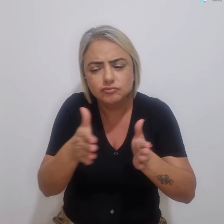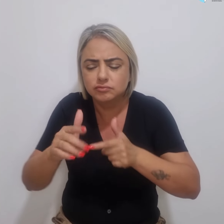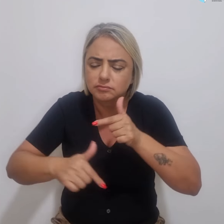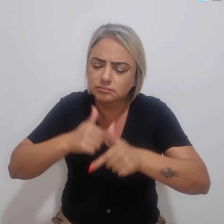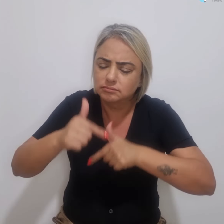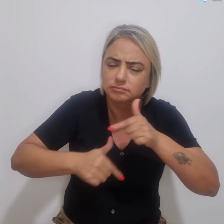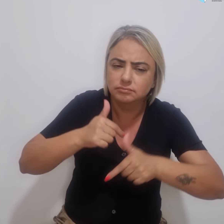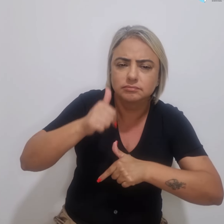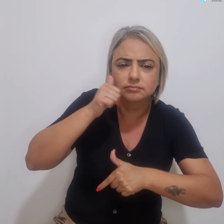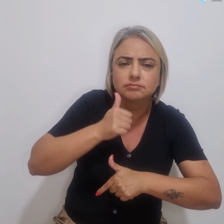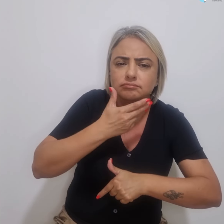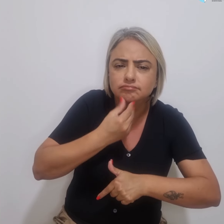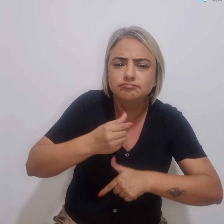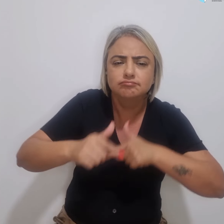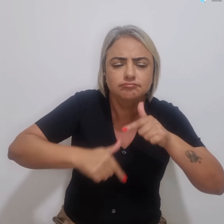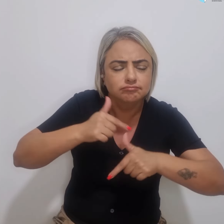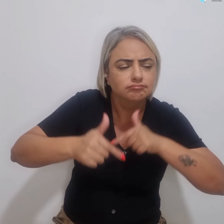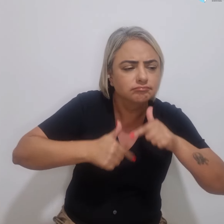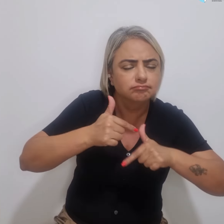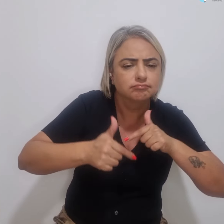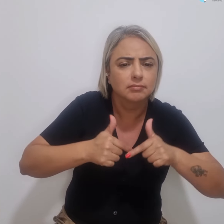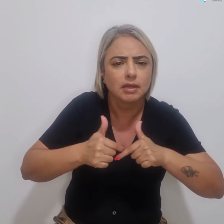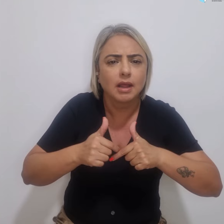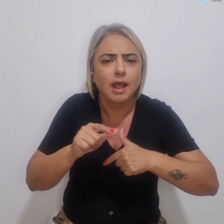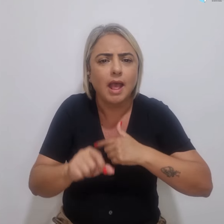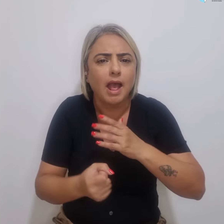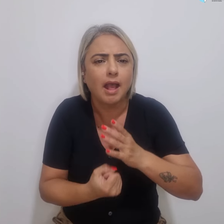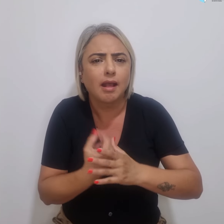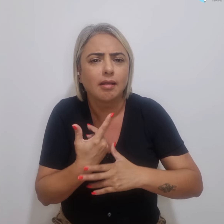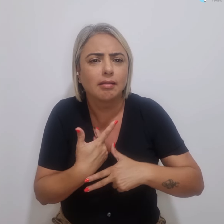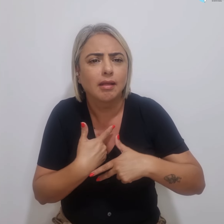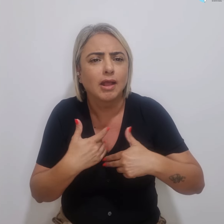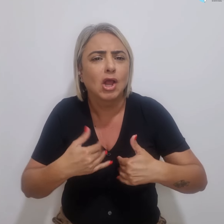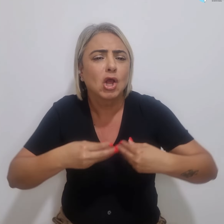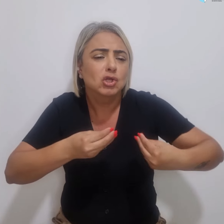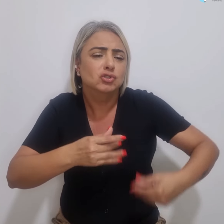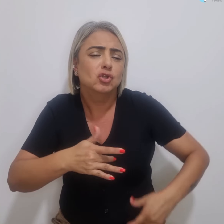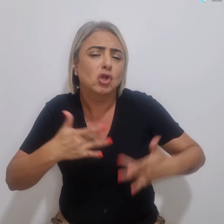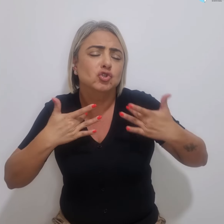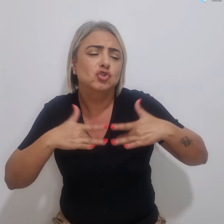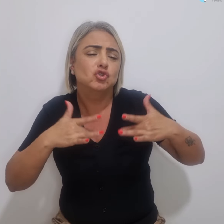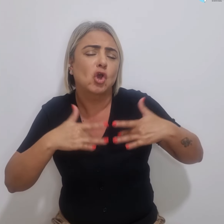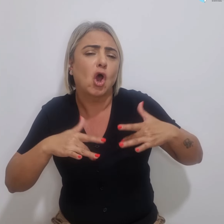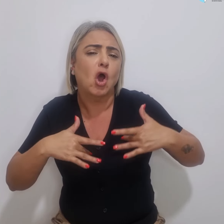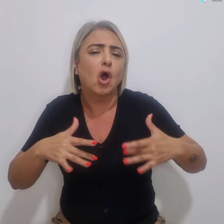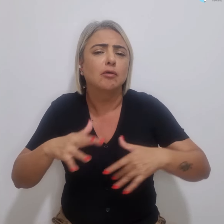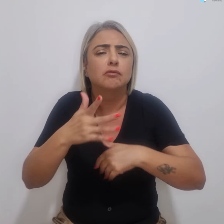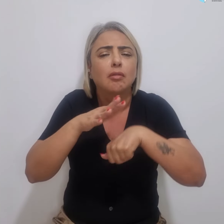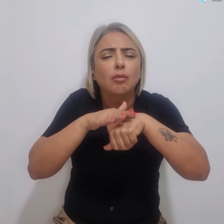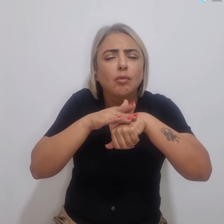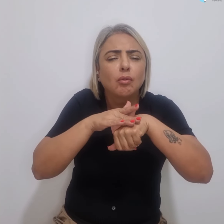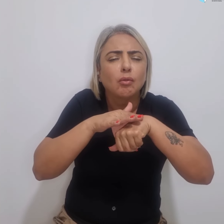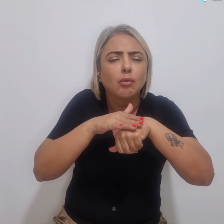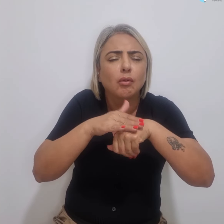e trabalhadoras são acometidos por diversas modalidades de adoecimento psíquico